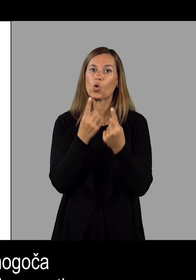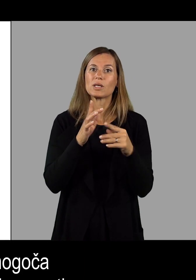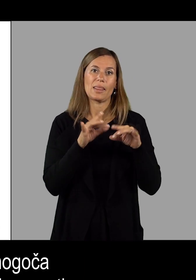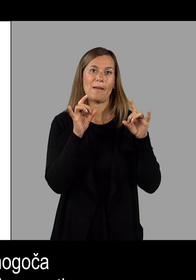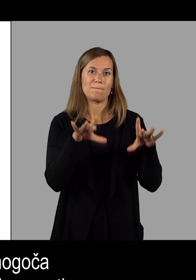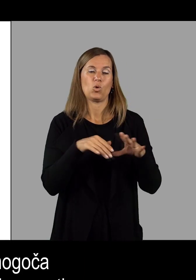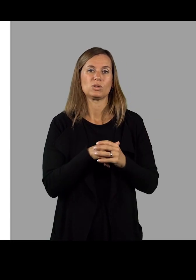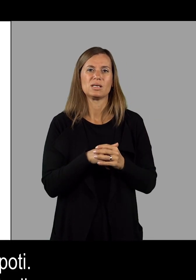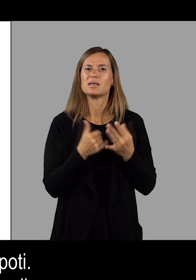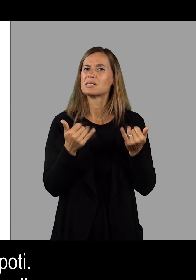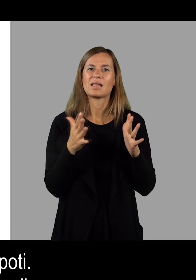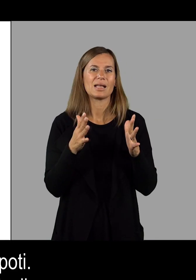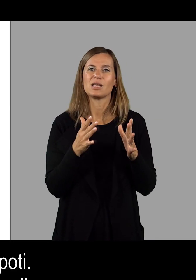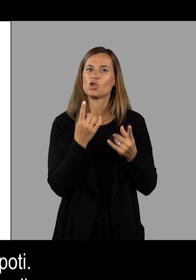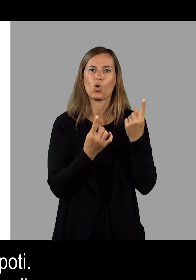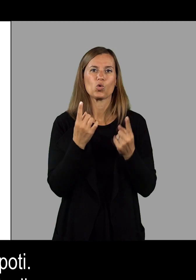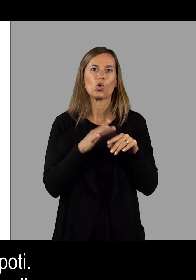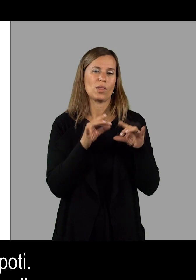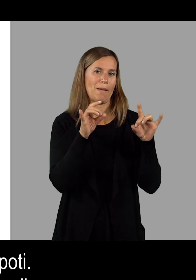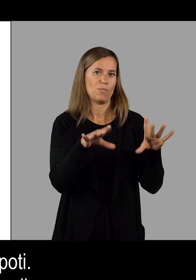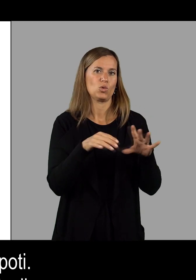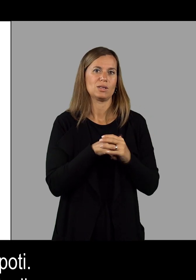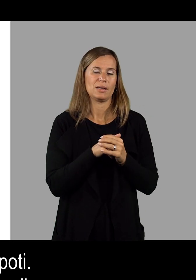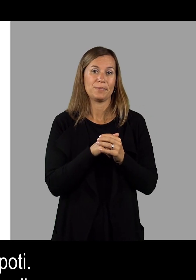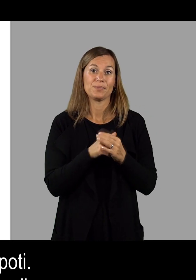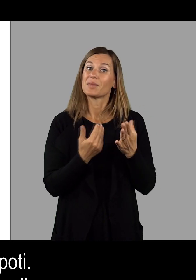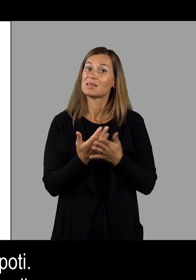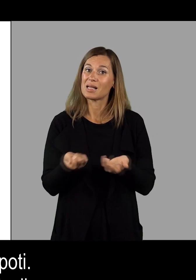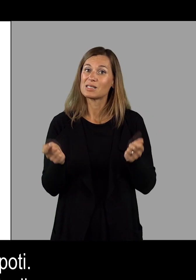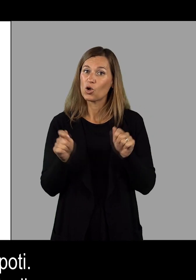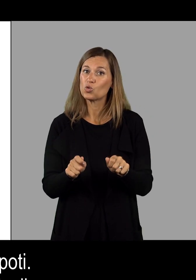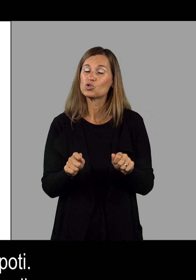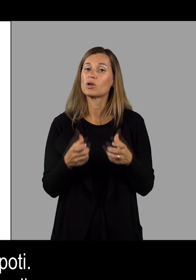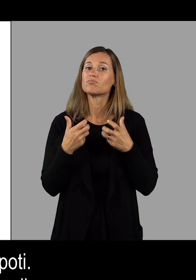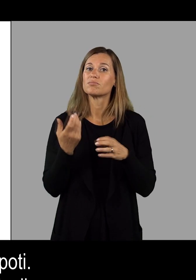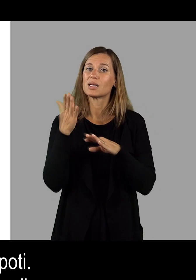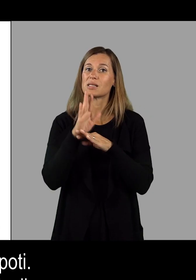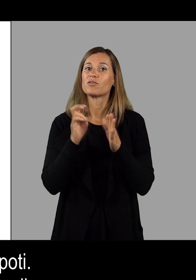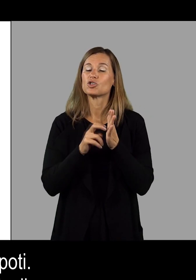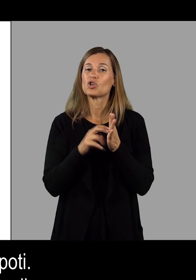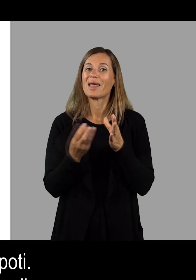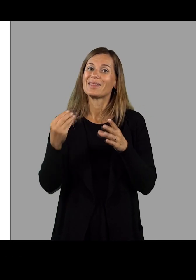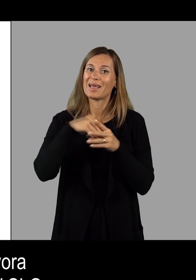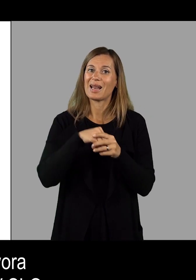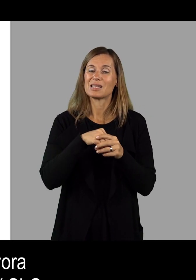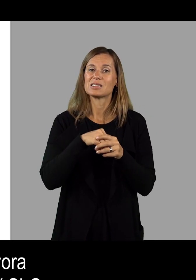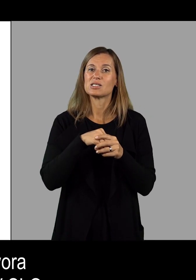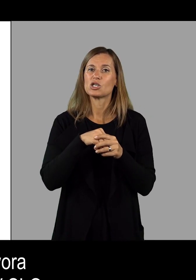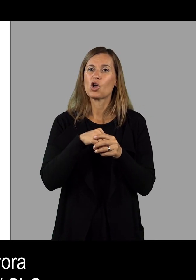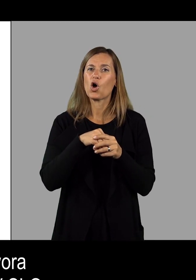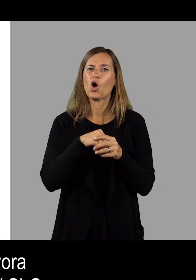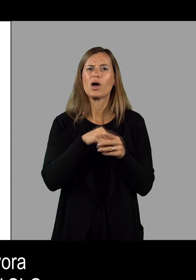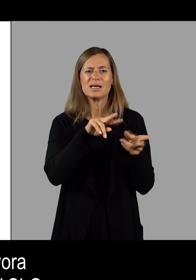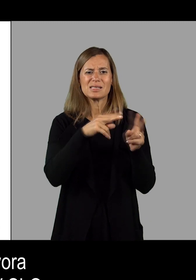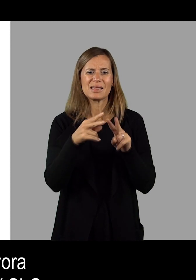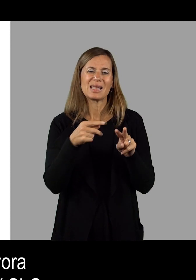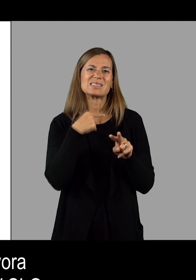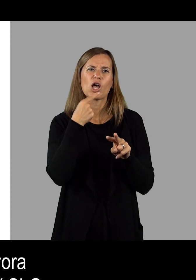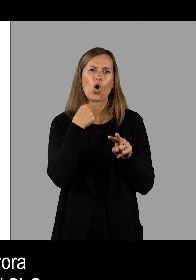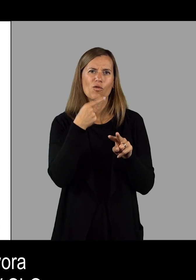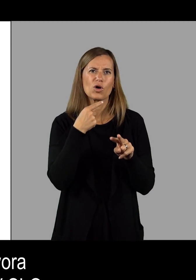poti. Trenutno ni dogodkov na poti. Za konec pa bi rada predstavila še integracijo sinteze govora